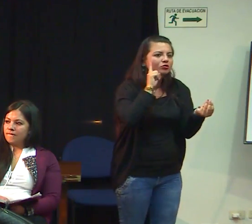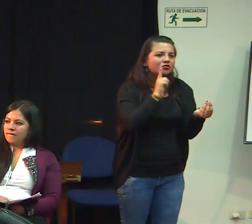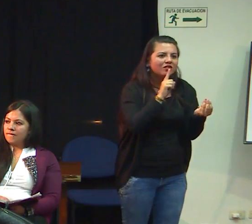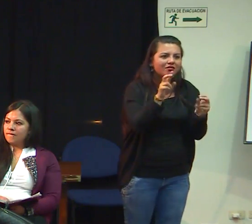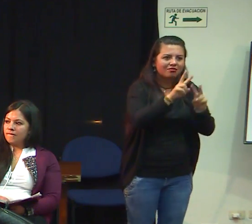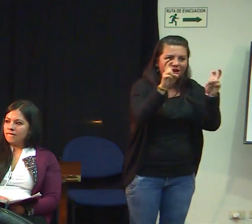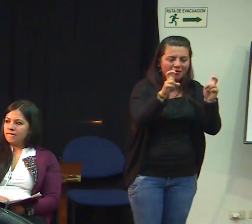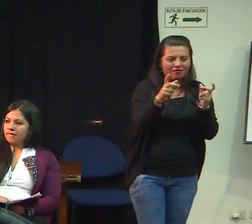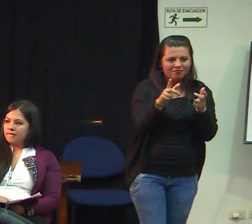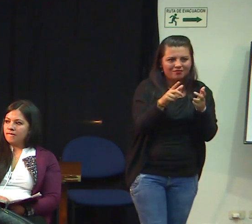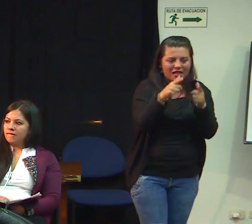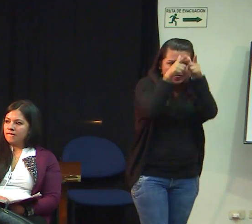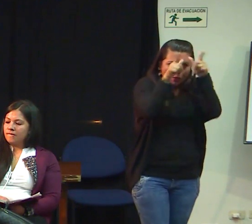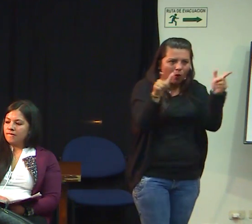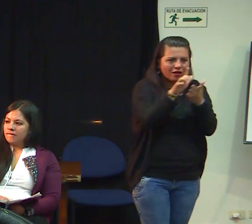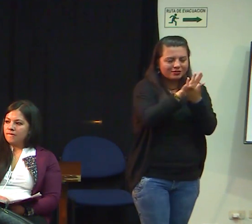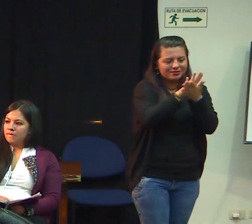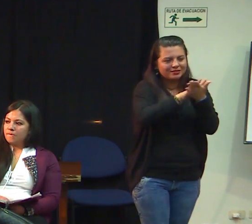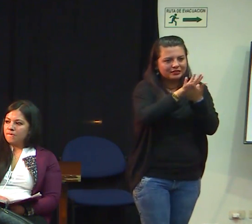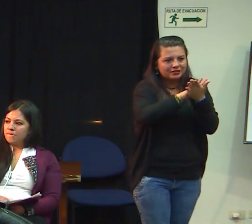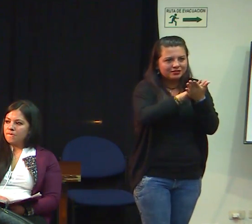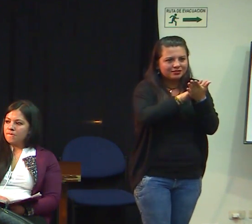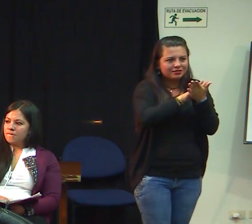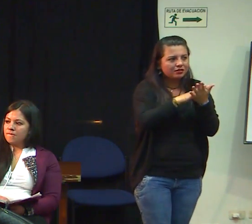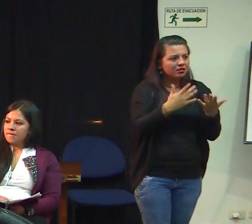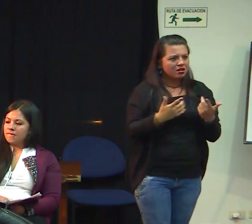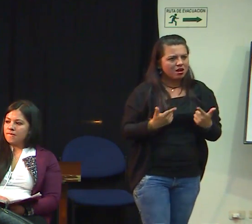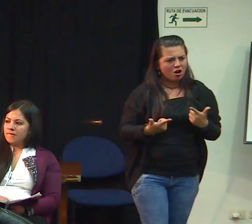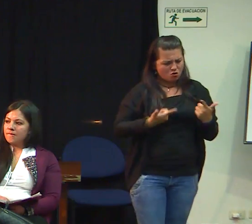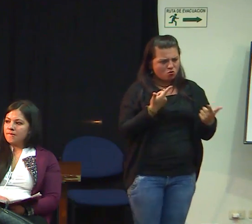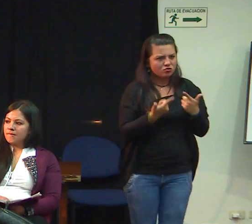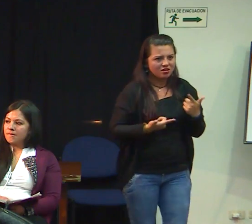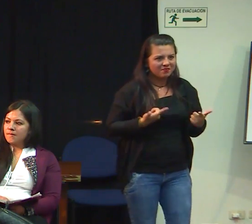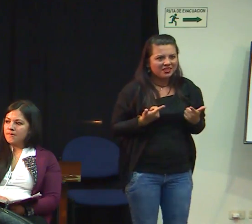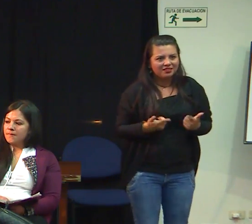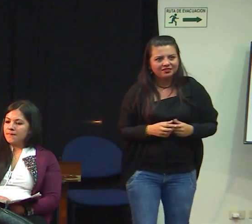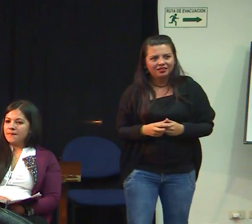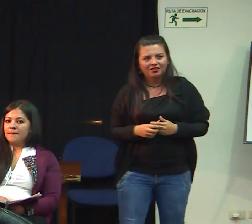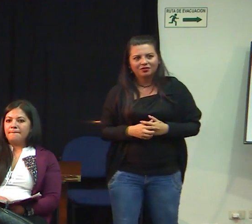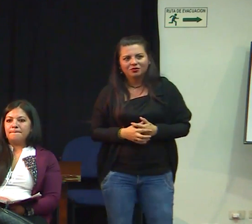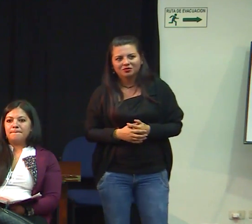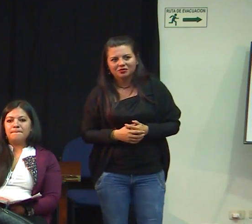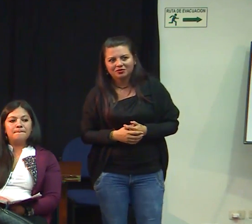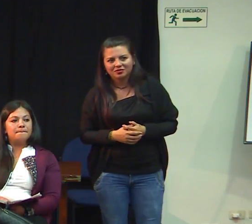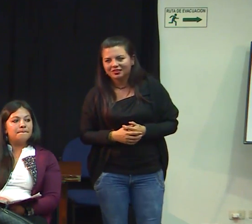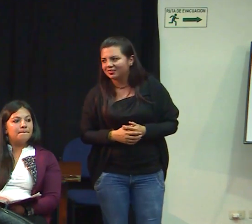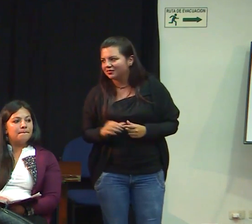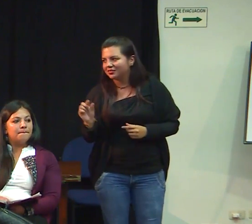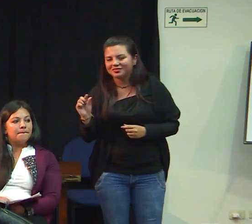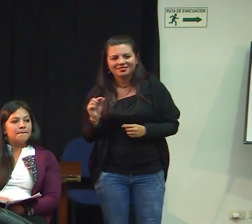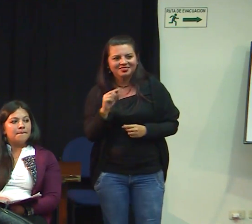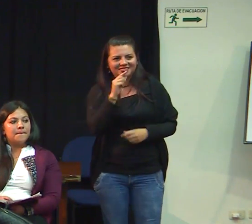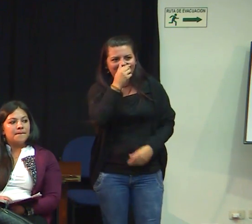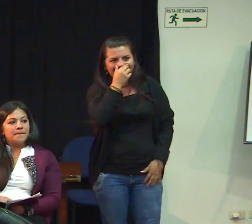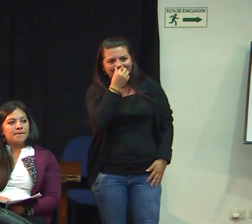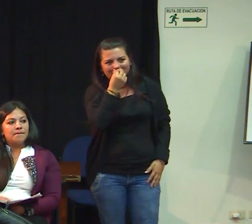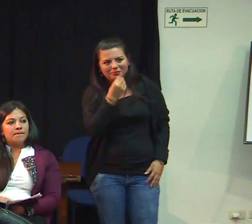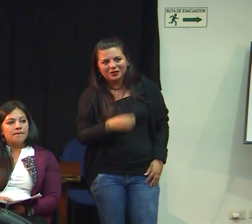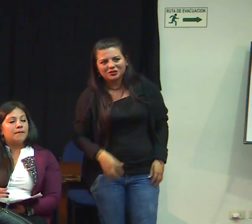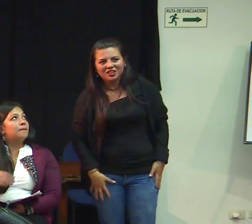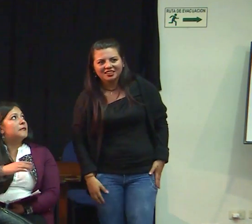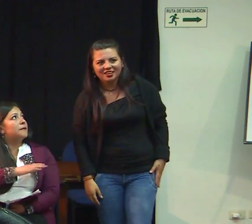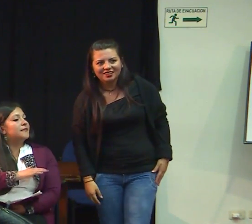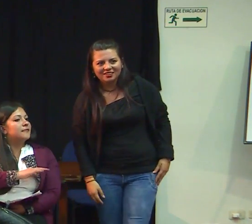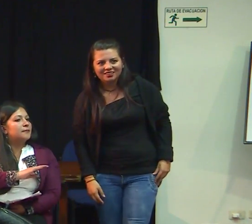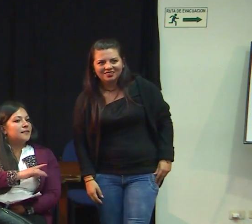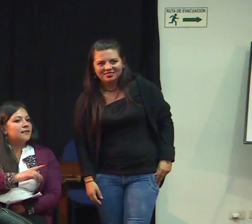condición de lenguaje de señas, ¿sí? Y esa lucha, ¿por qué entonces no la llevamos todos? Porque también hace parte de las luchas sociales.